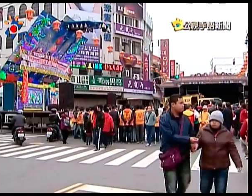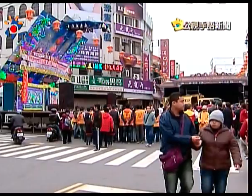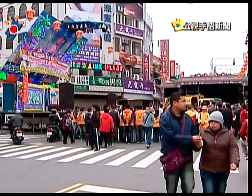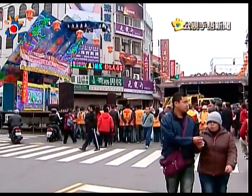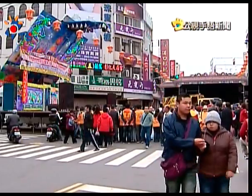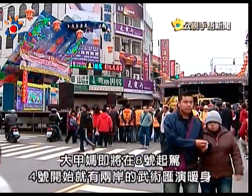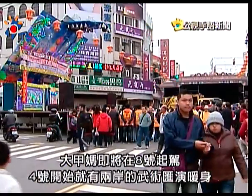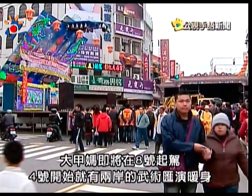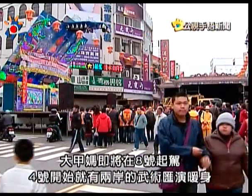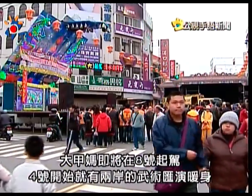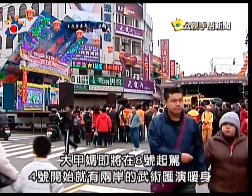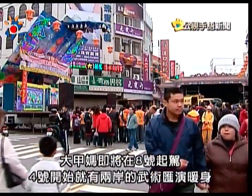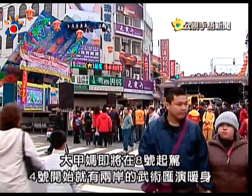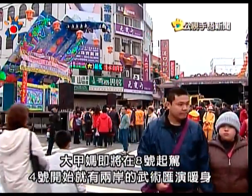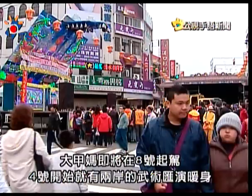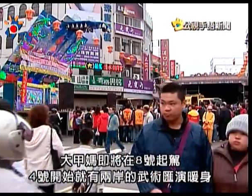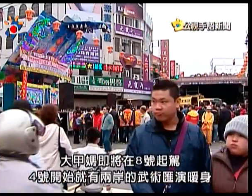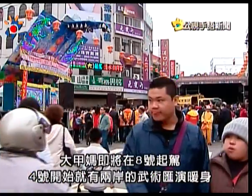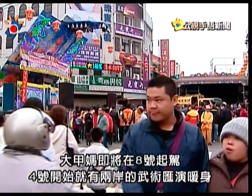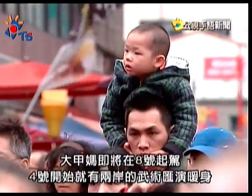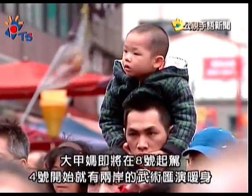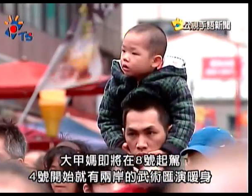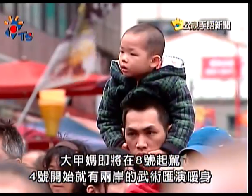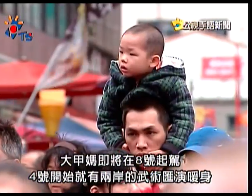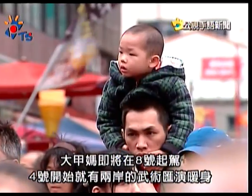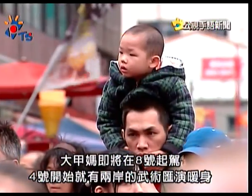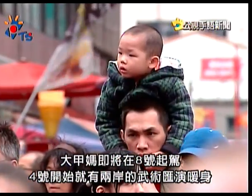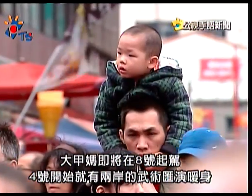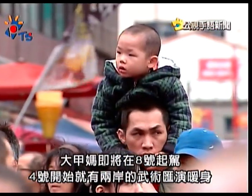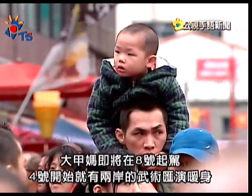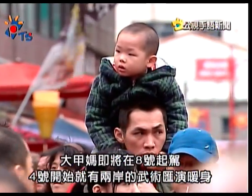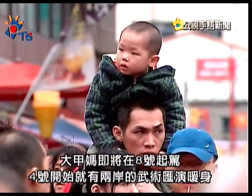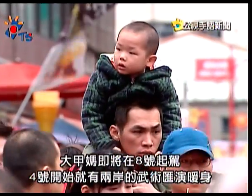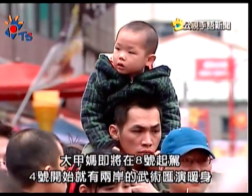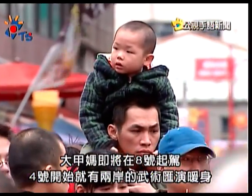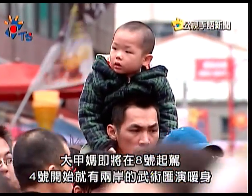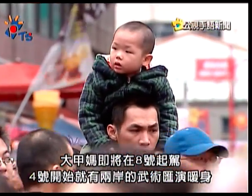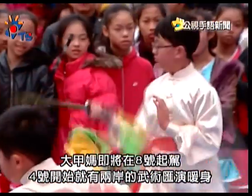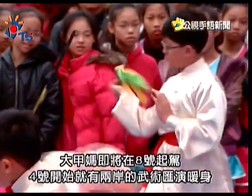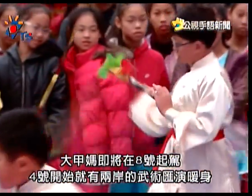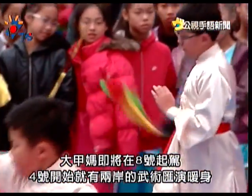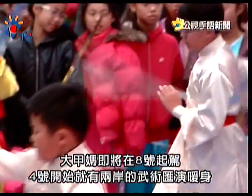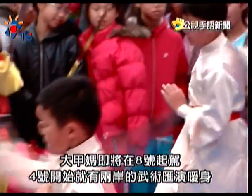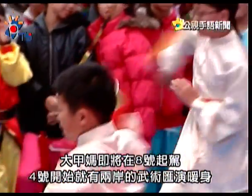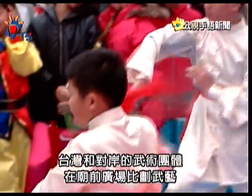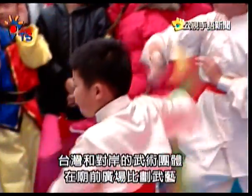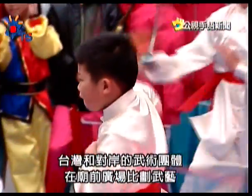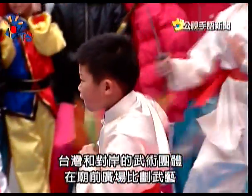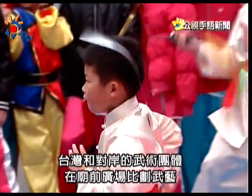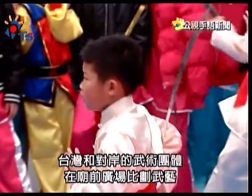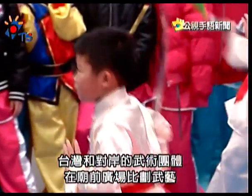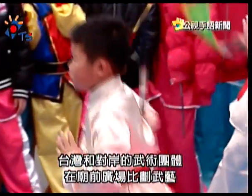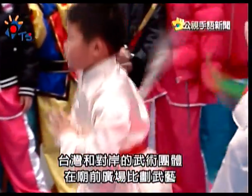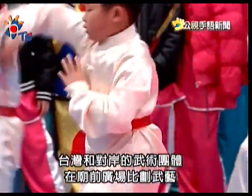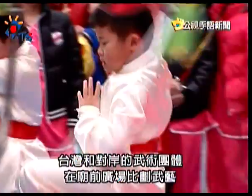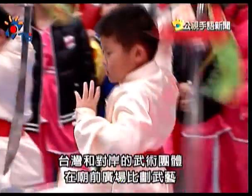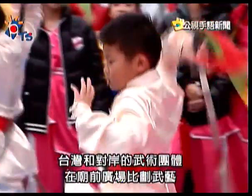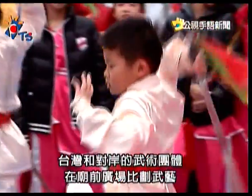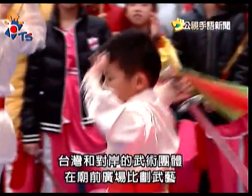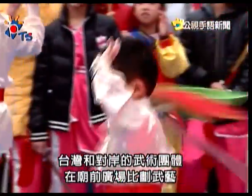大甲妈即将在8号起驾，4号开始就有两岸的武术团体汇演暖身，台湾和对岸的武术团体在庙前广场